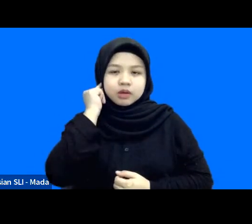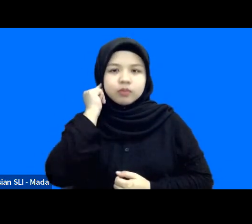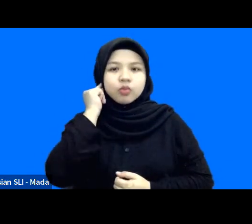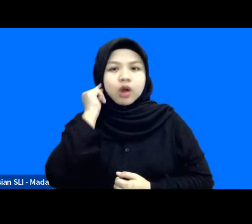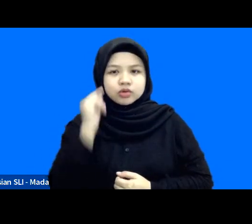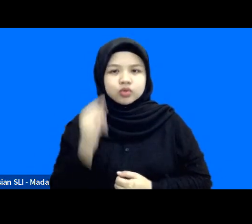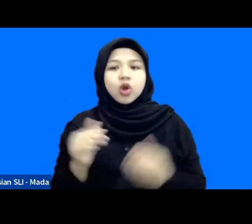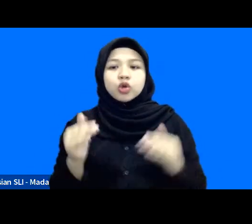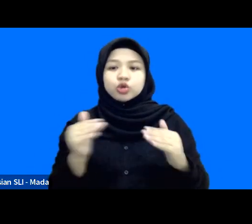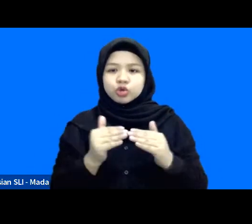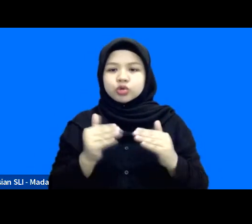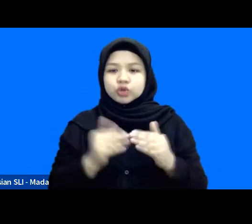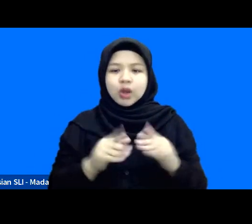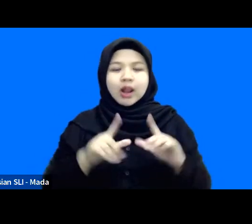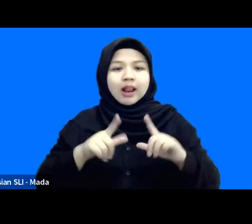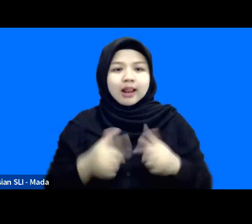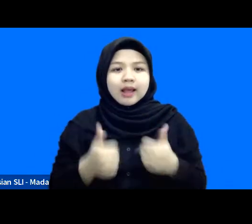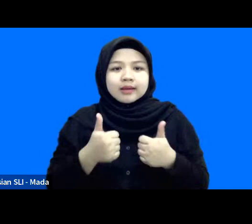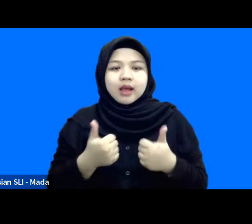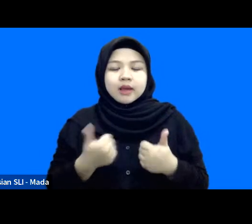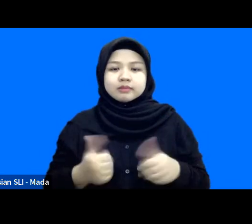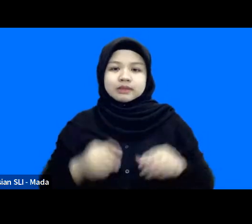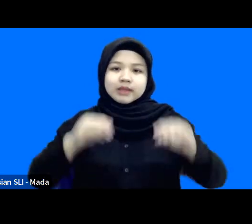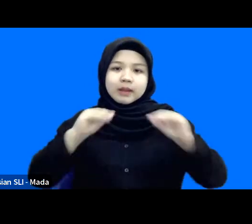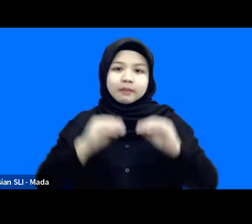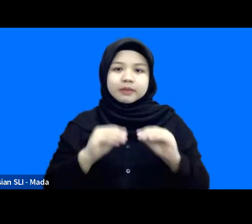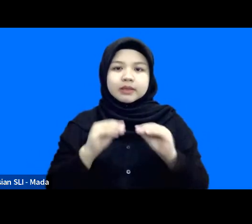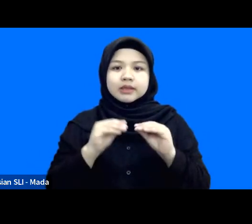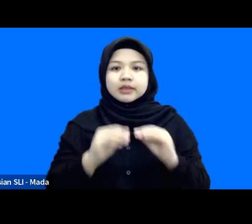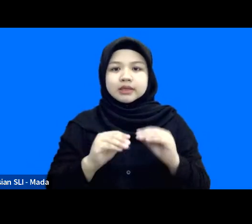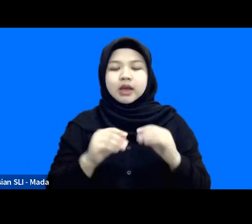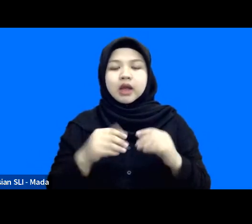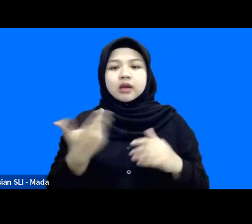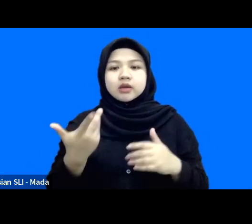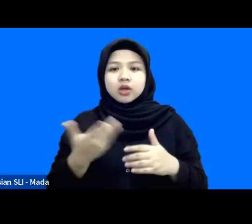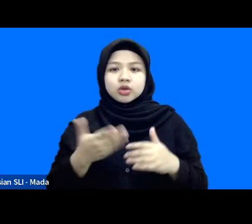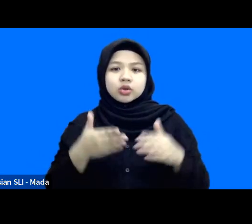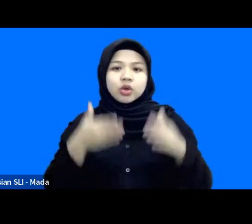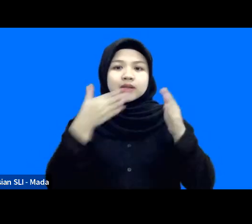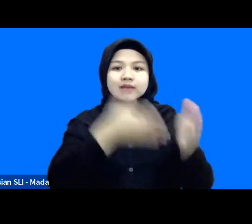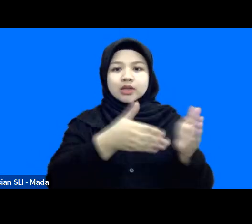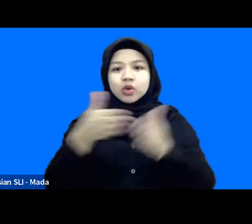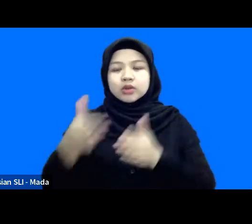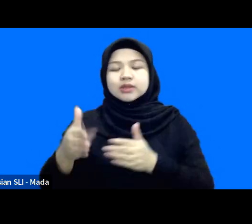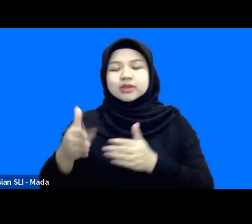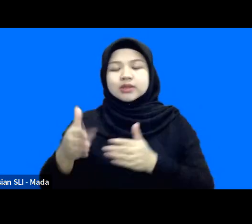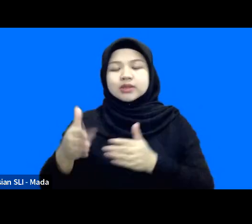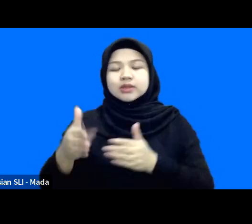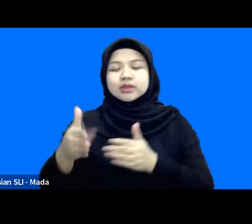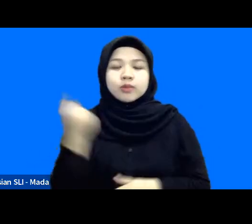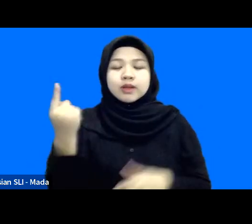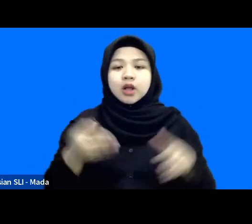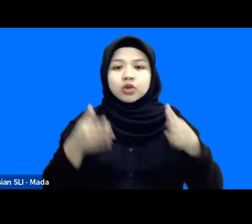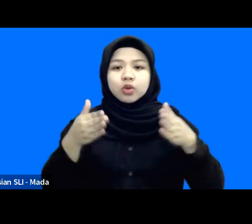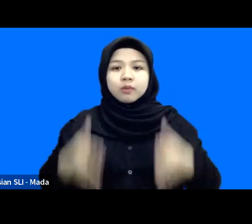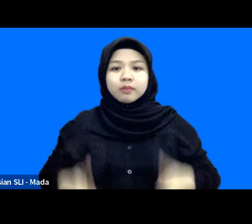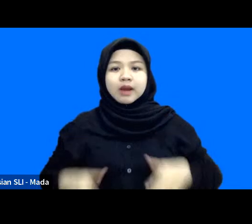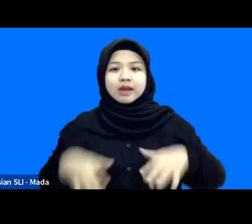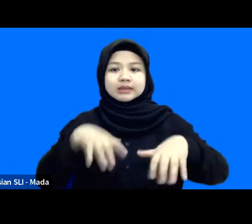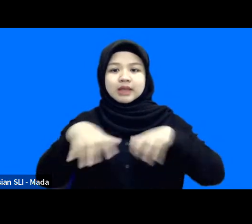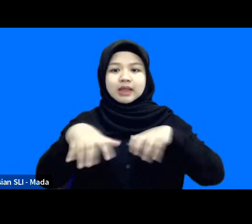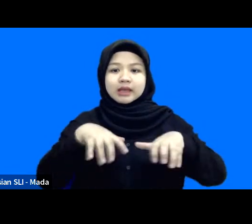untuk mendapatkan pendidikan, menembus sektor-sektor publik, peran-peran strategis atau